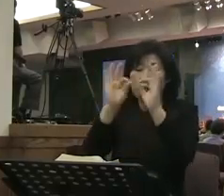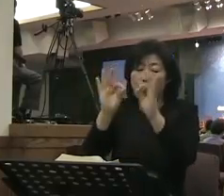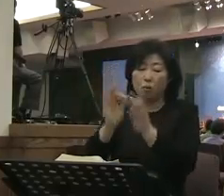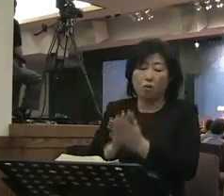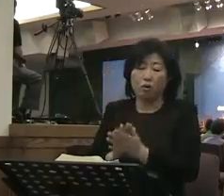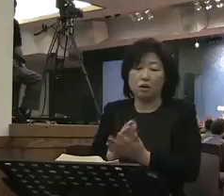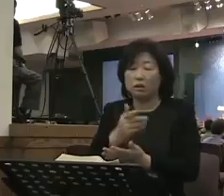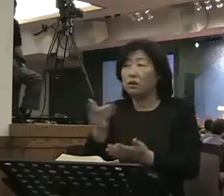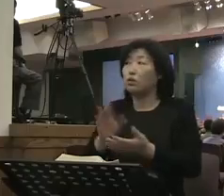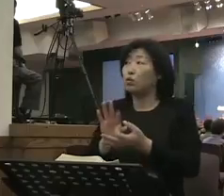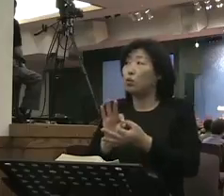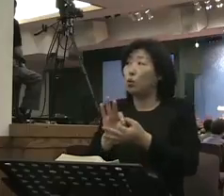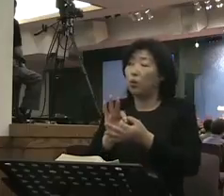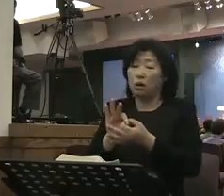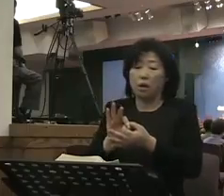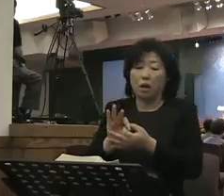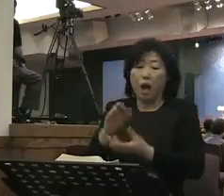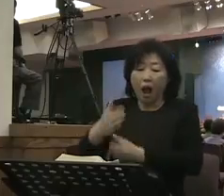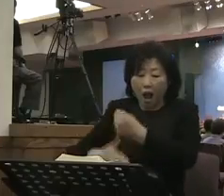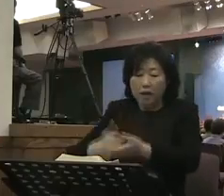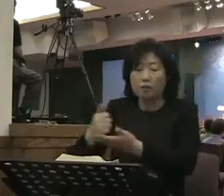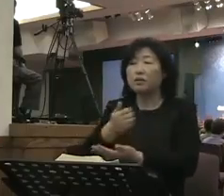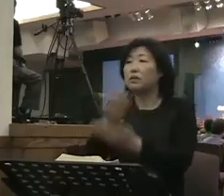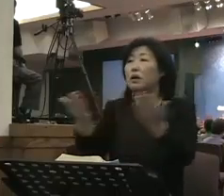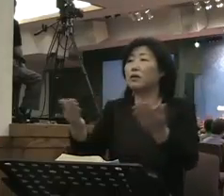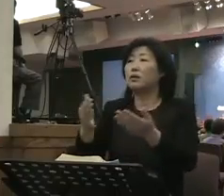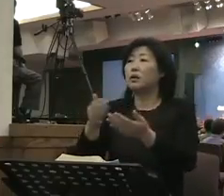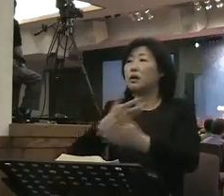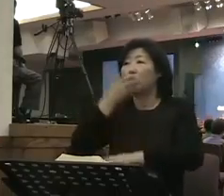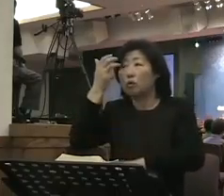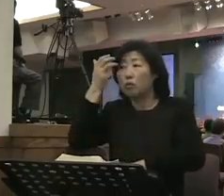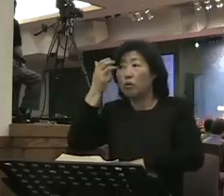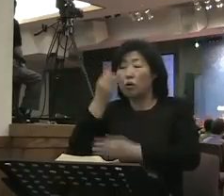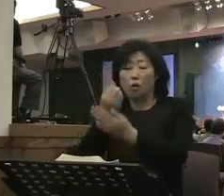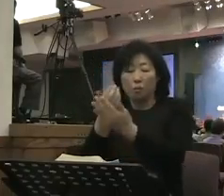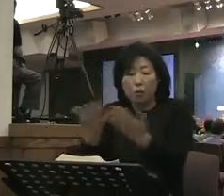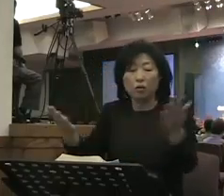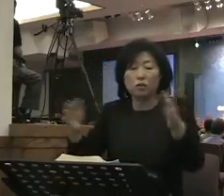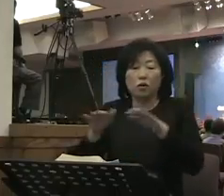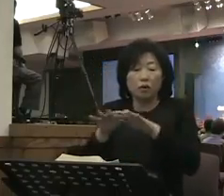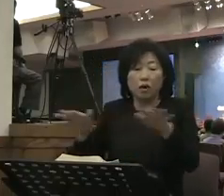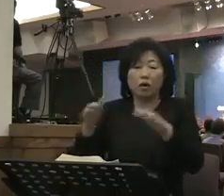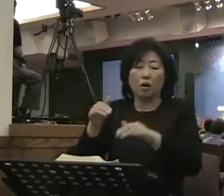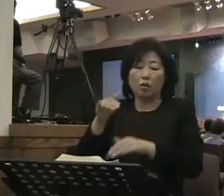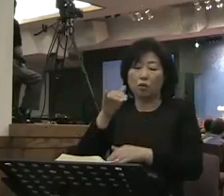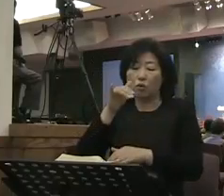그들을 통해 하나님은 당신의 꿈을 펼쳐 나가시고 계십니다.